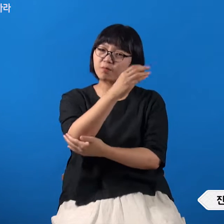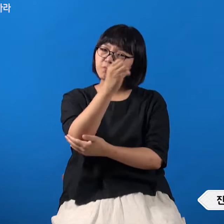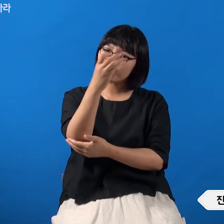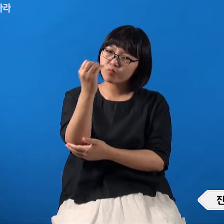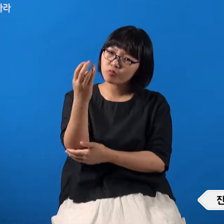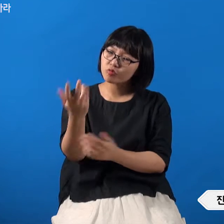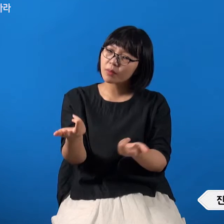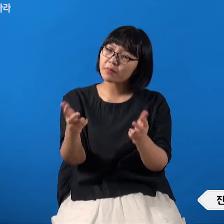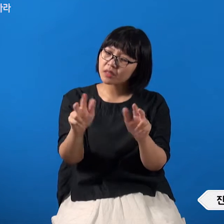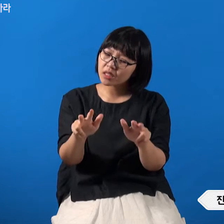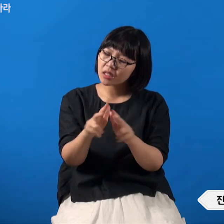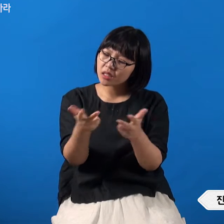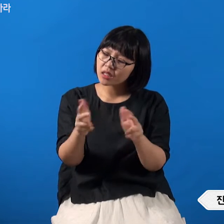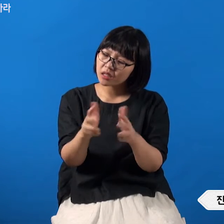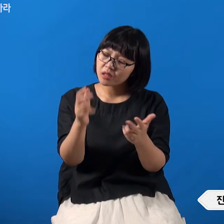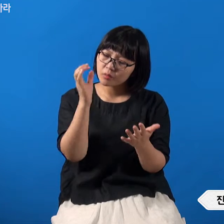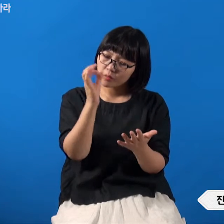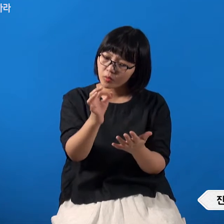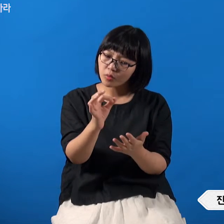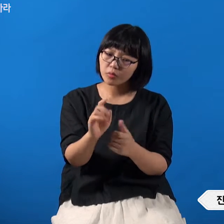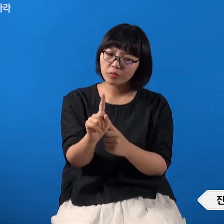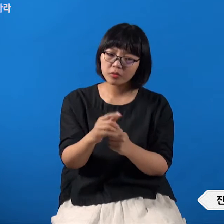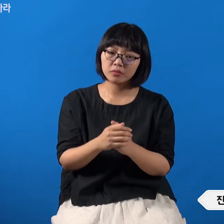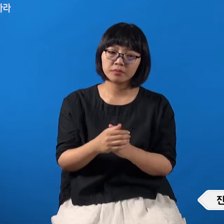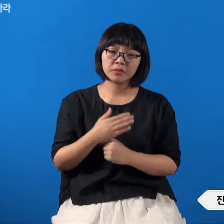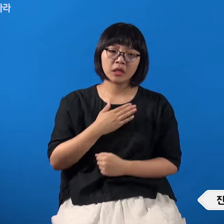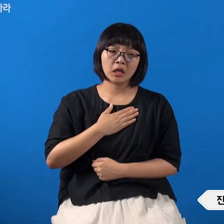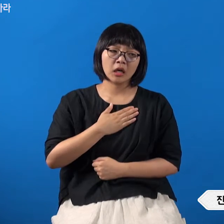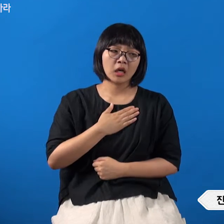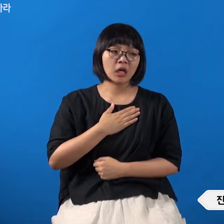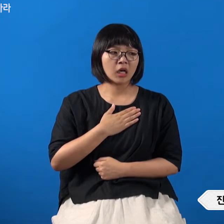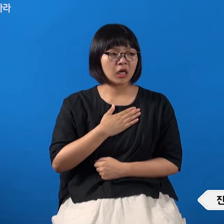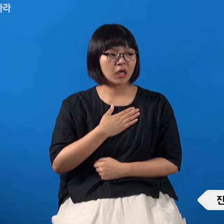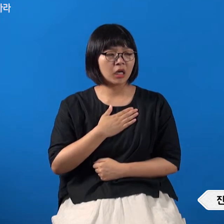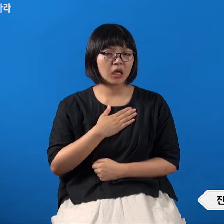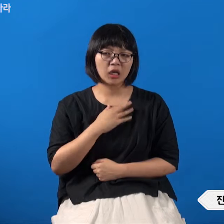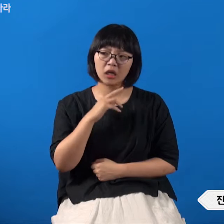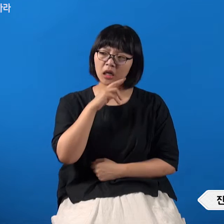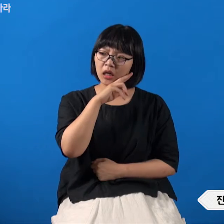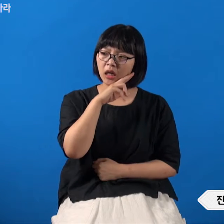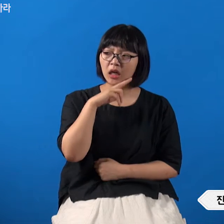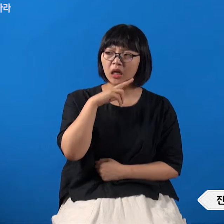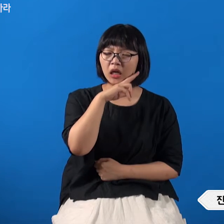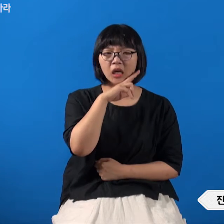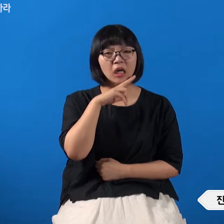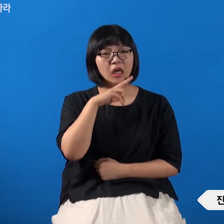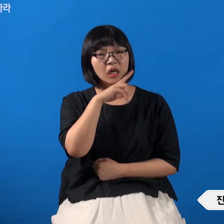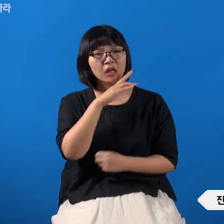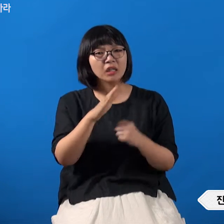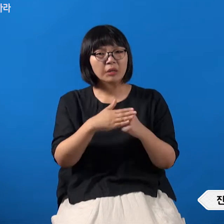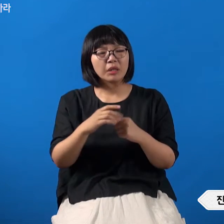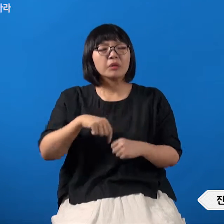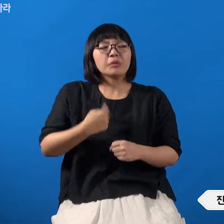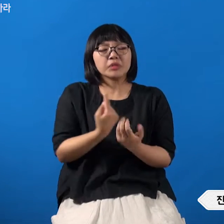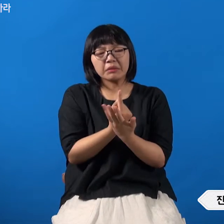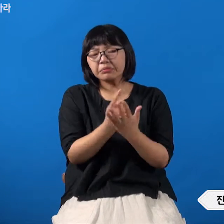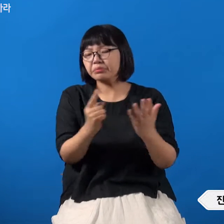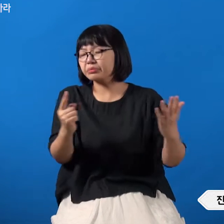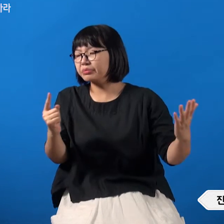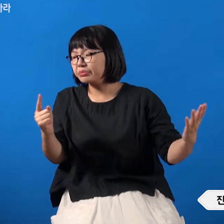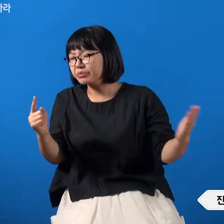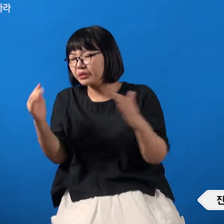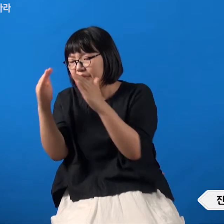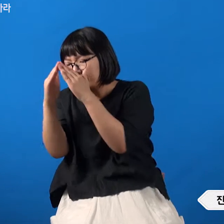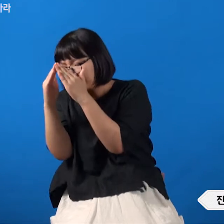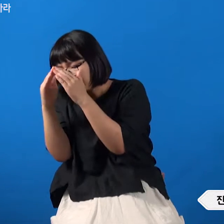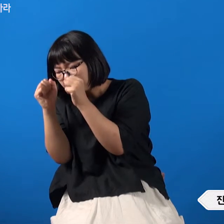보면 스스로 격리되어 있는 그 환자들을 향해서 찾아가는 사람들이 있음을 봅니다. 아니, 불안감